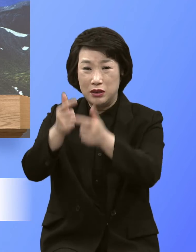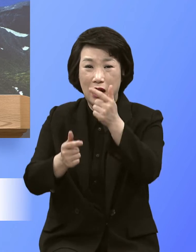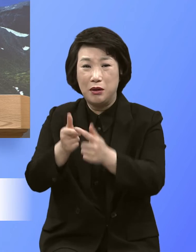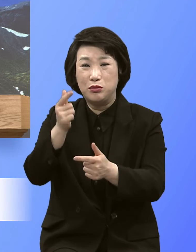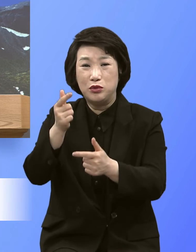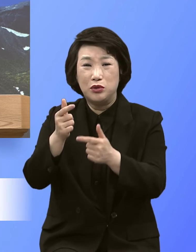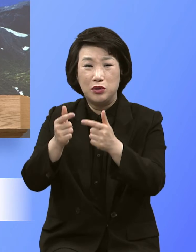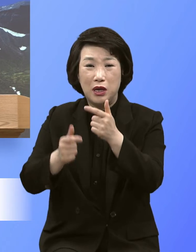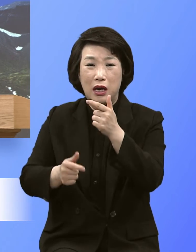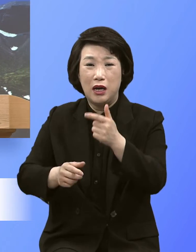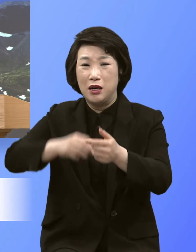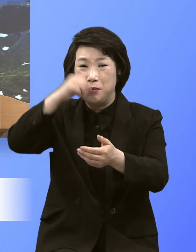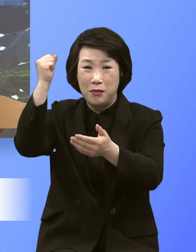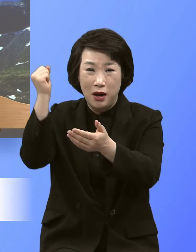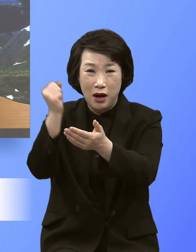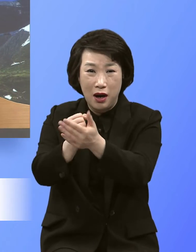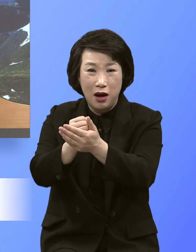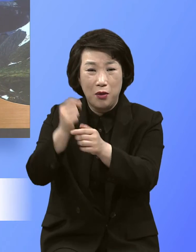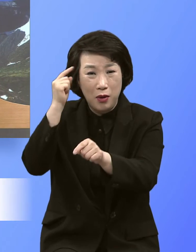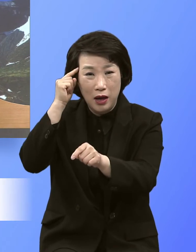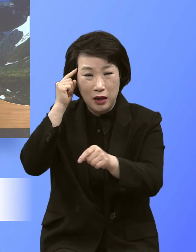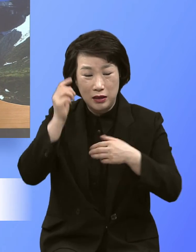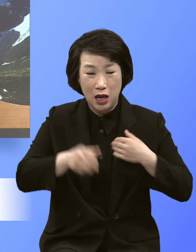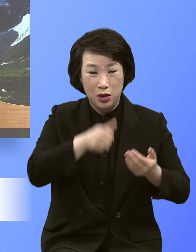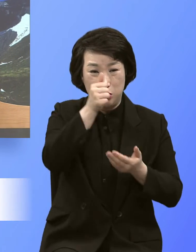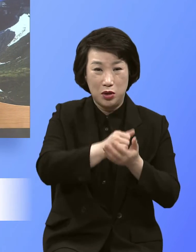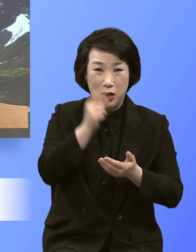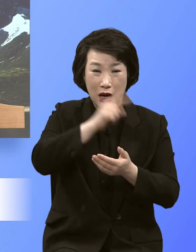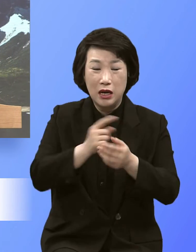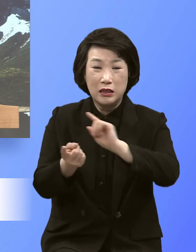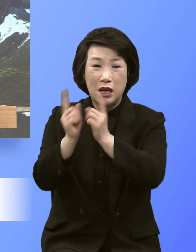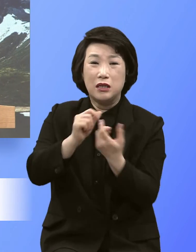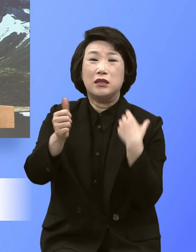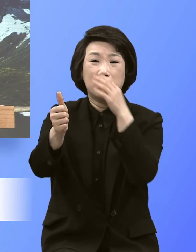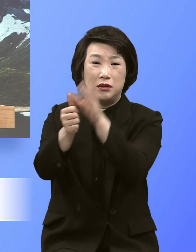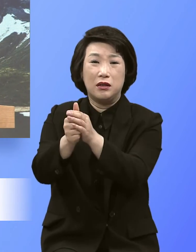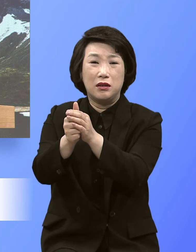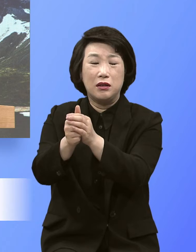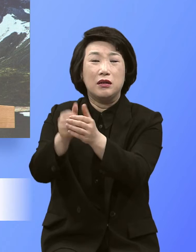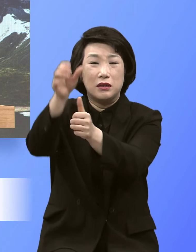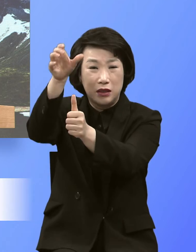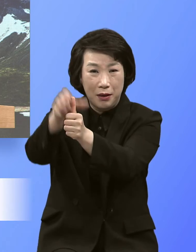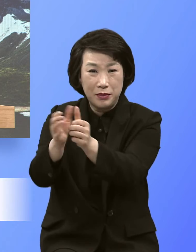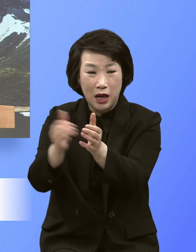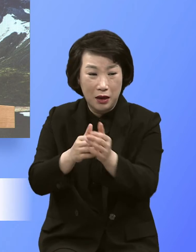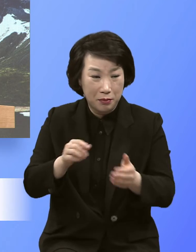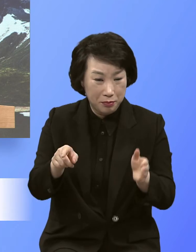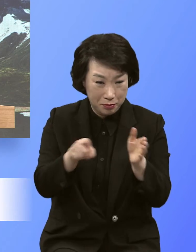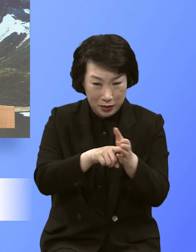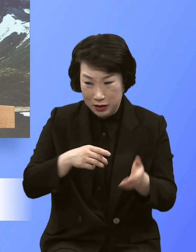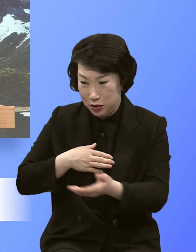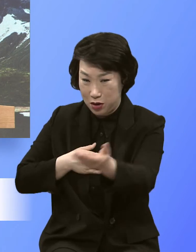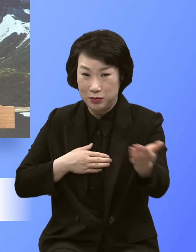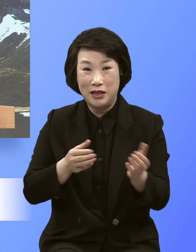나무에서 나의 죄악을 친히 담당하셨다고 믿으시면 아멘 합시다.